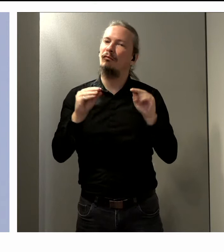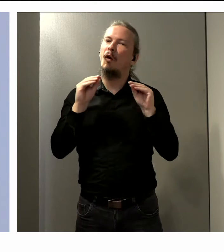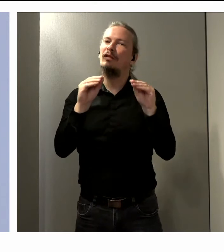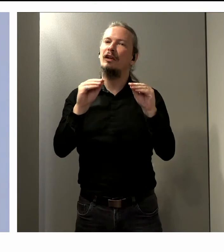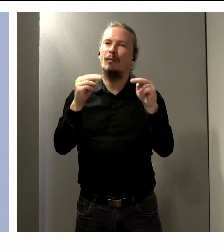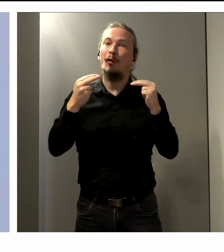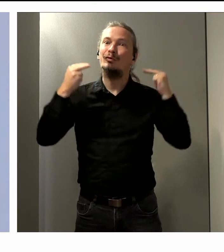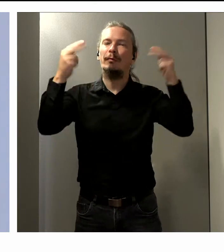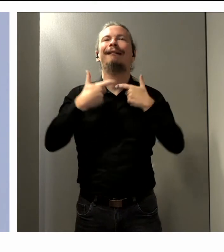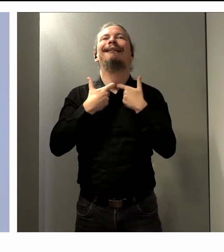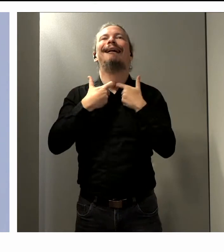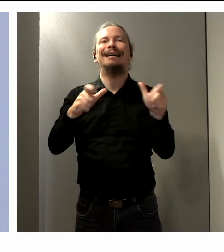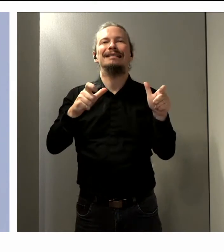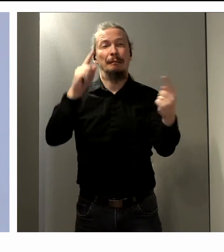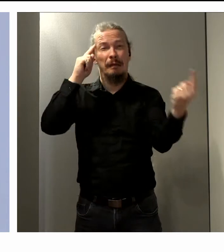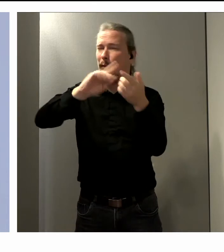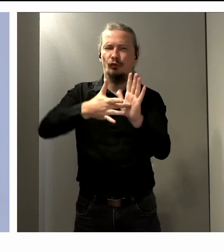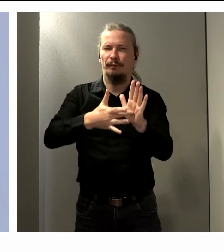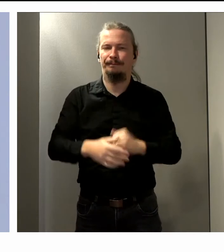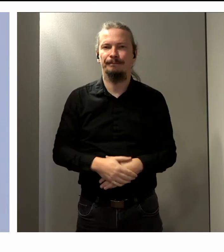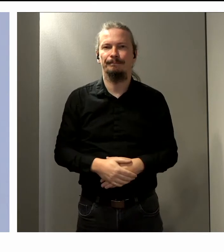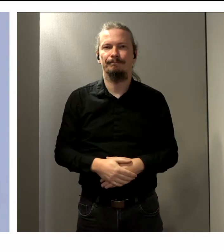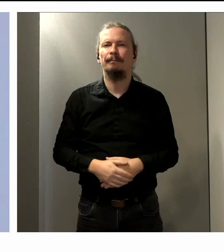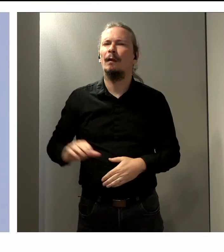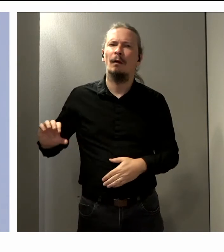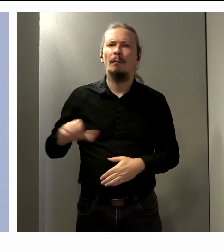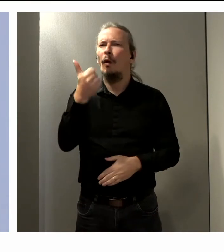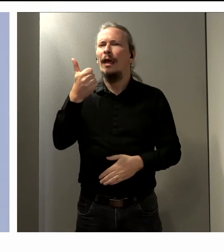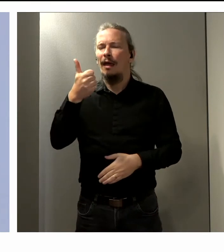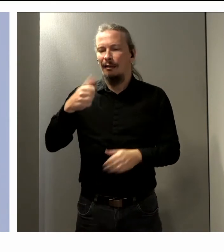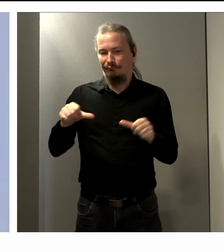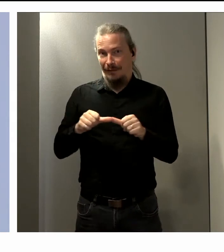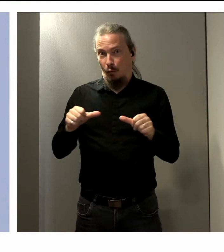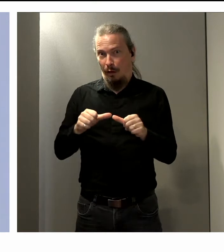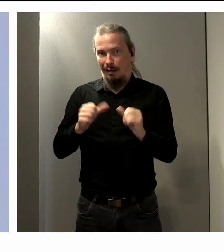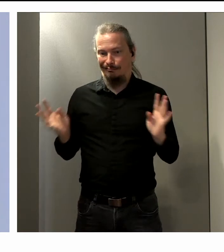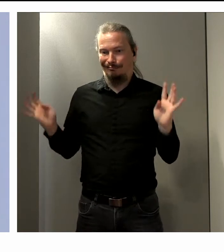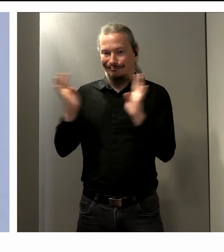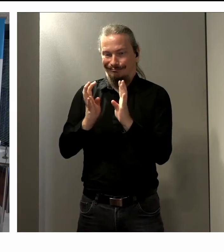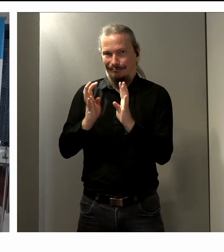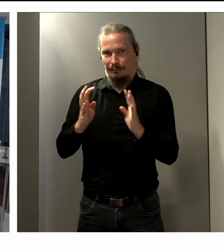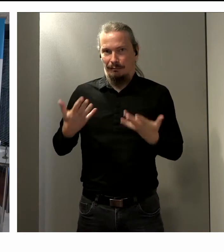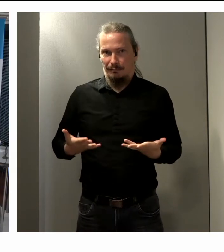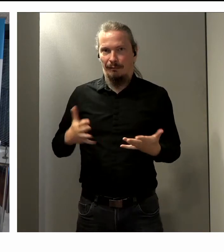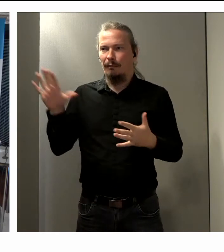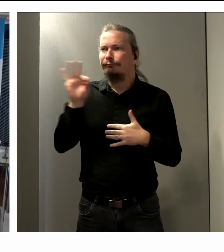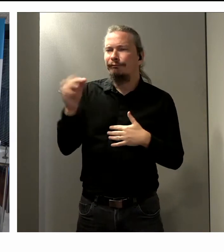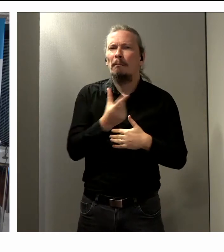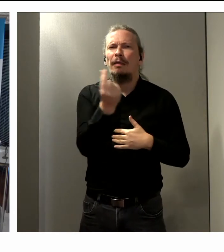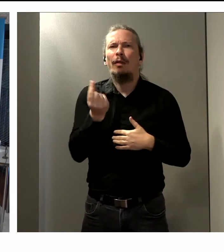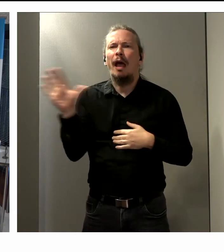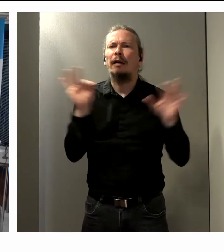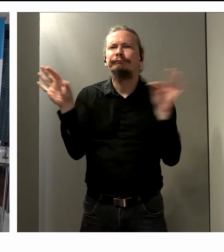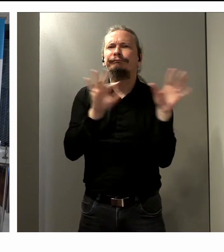supérieur accessible dans toutes ses dimensions. Et pour démarrer ces travaux, nous avons donc réuni ce premier panel de partenaires